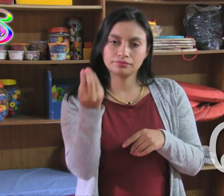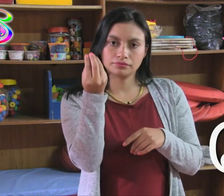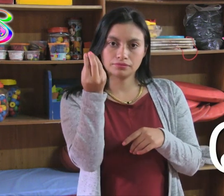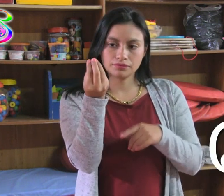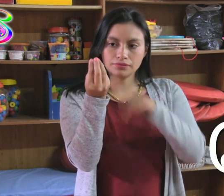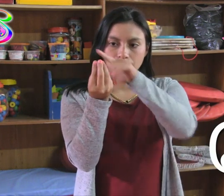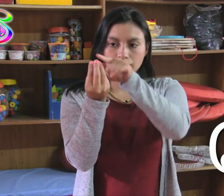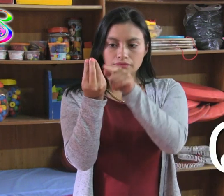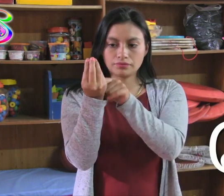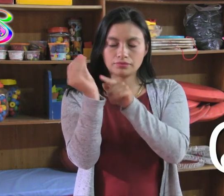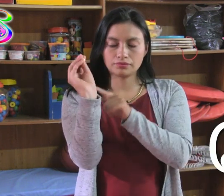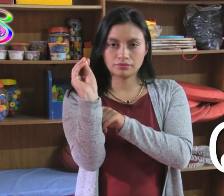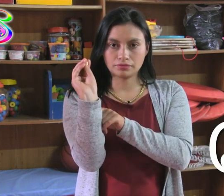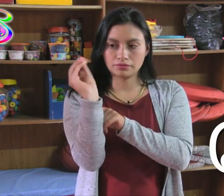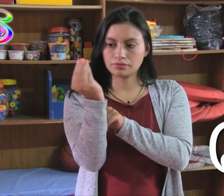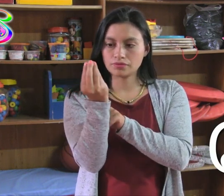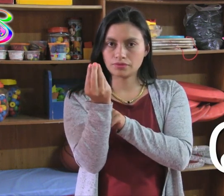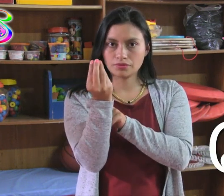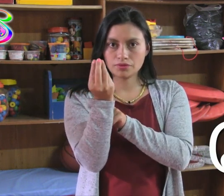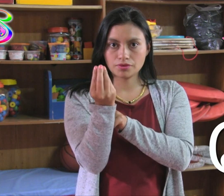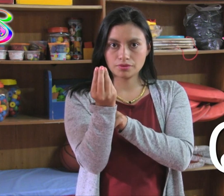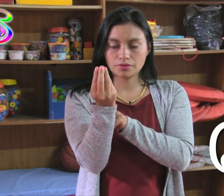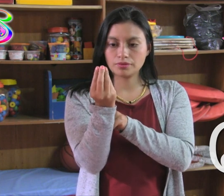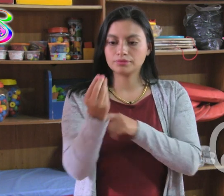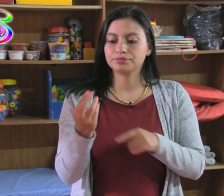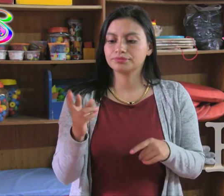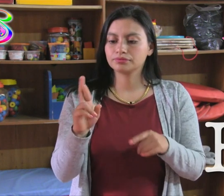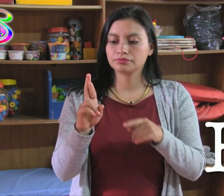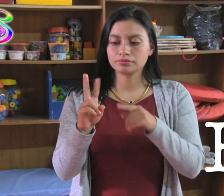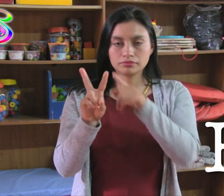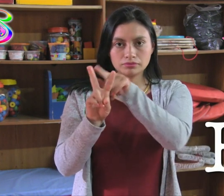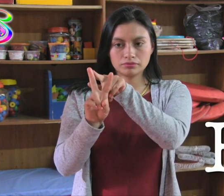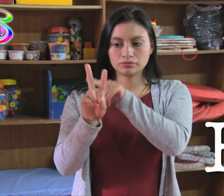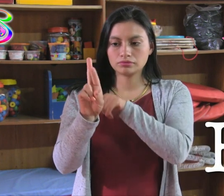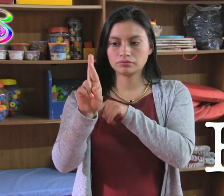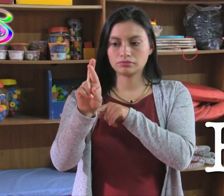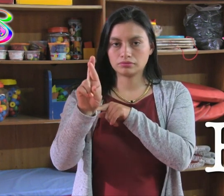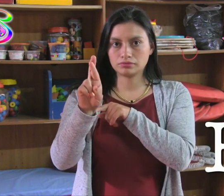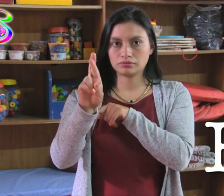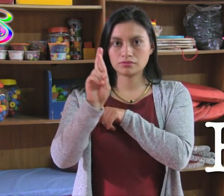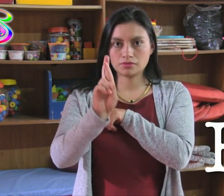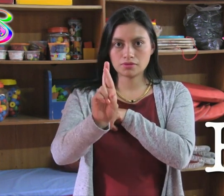letra Q, juntamos todos los dedos en la punta de los dedos. La letra R, cruzamos los dedos índice y